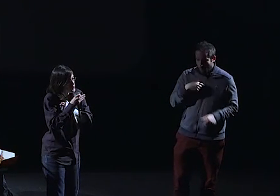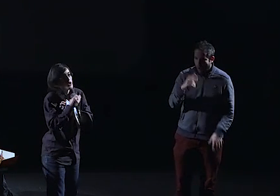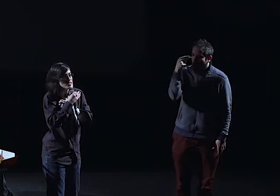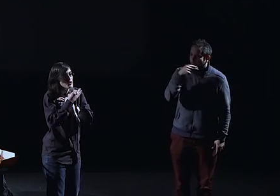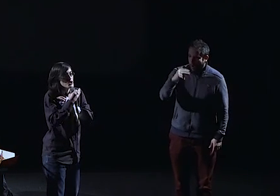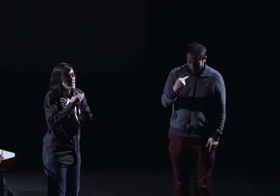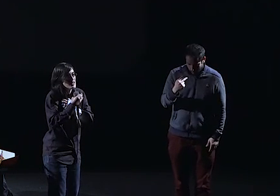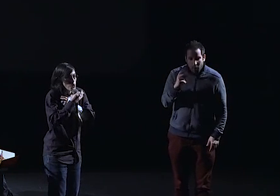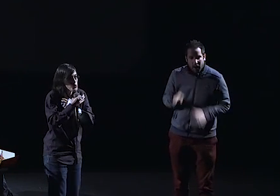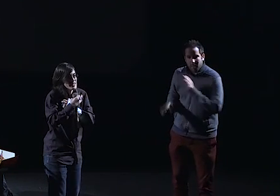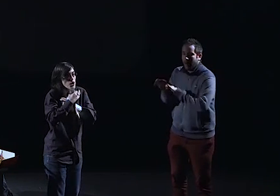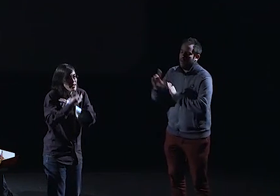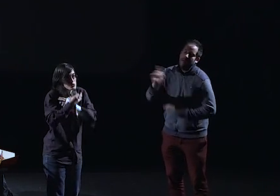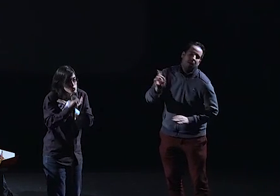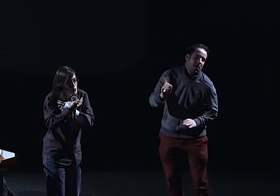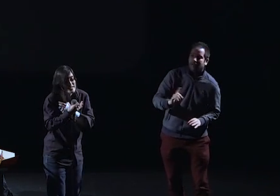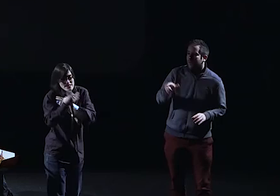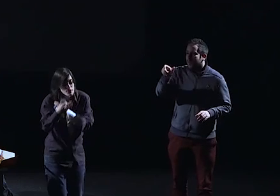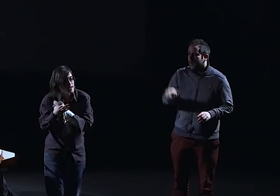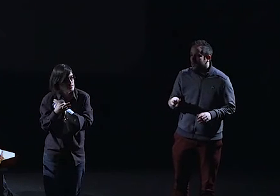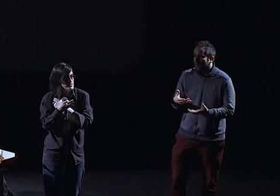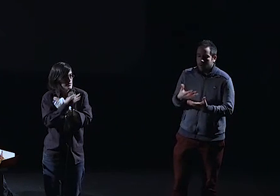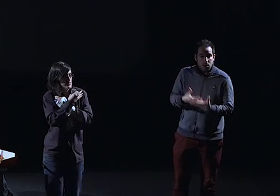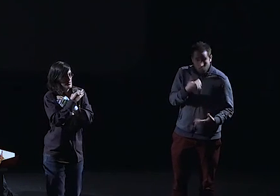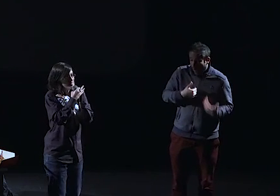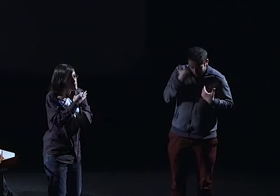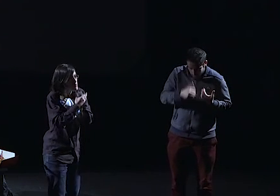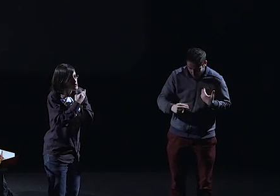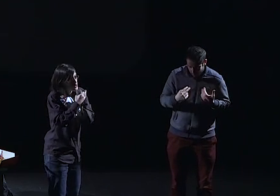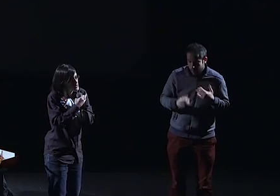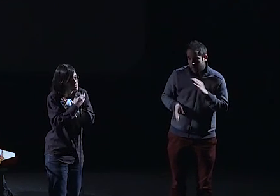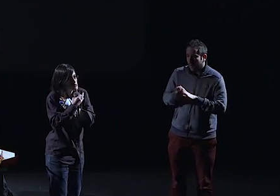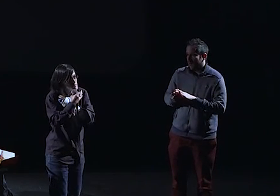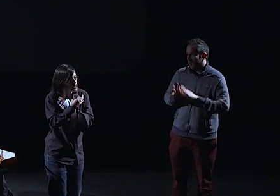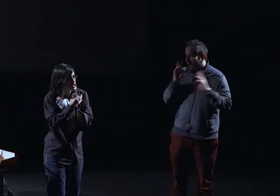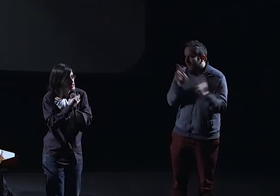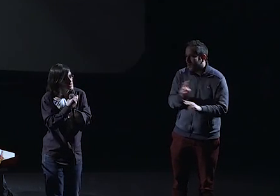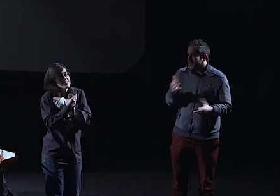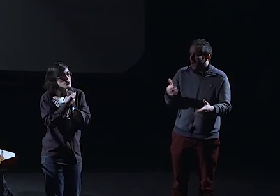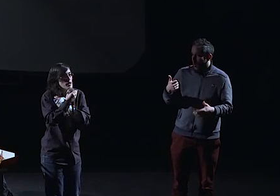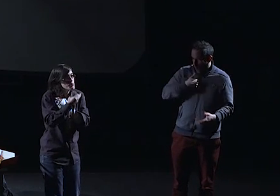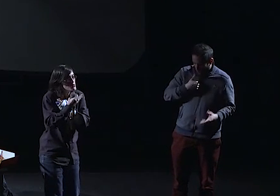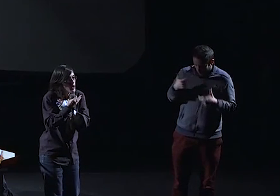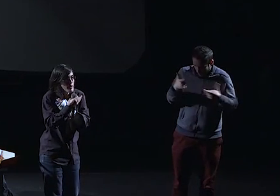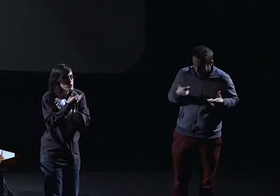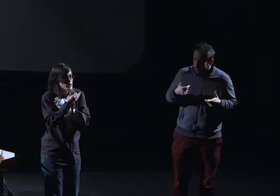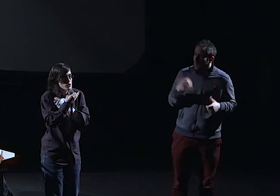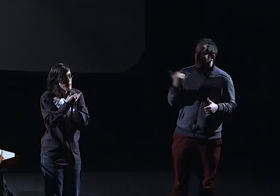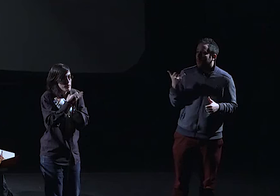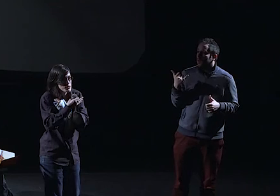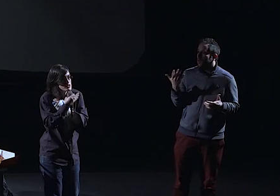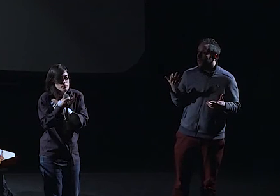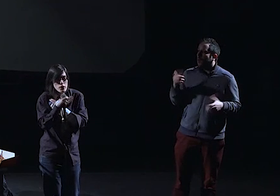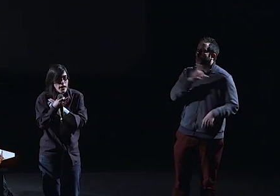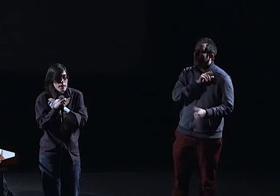pas ça que je veux. Je veux que le mec qui est gros lourd et qui emmerde tout le monde, il s'en va. C'est ça, pour moi, l'autorégulation qui marche. C'est qu'on n'a plus besoin, après, de réguler